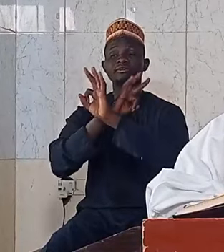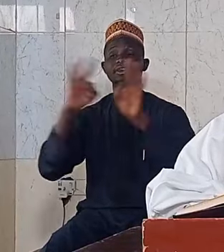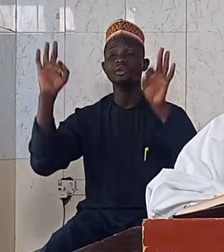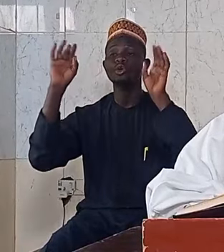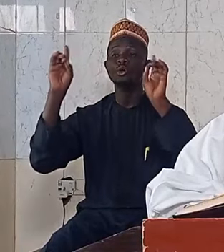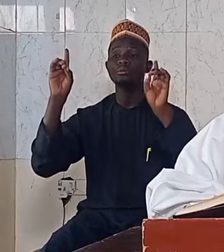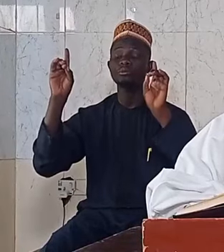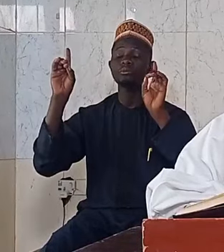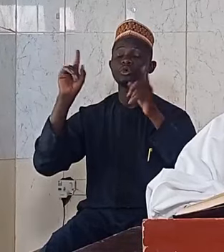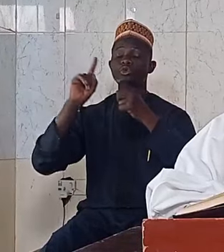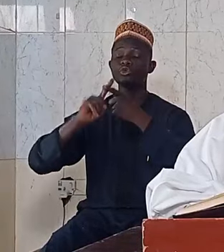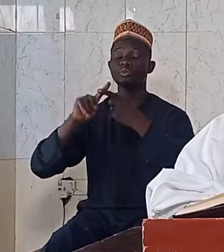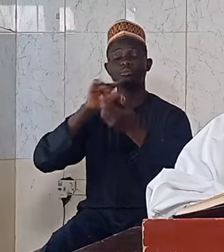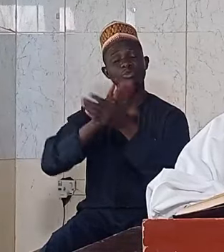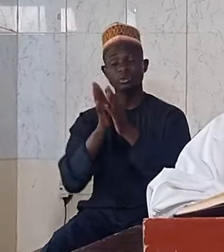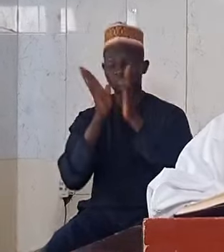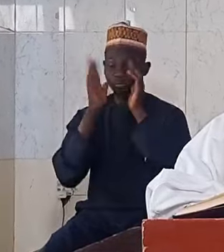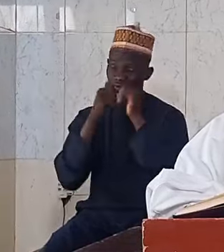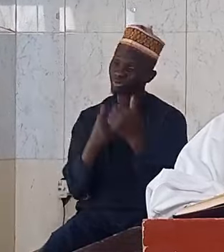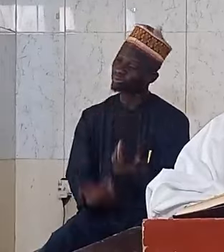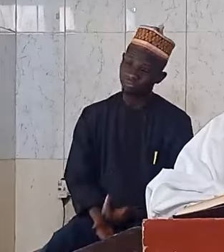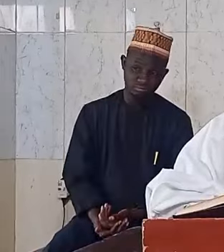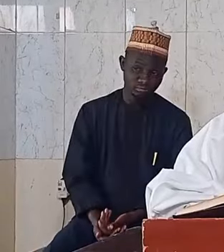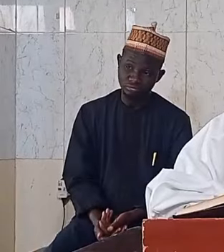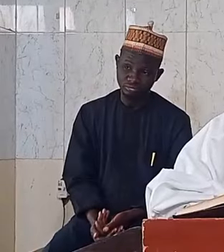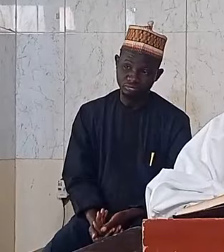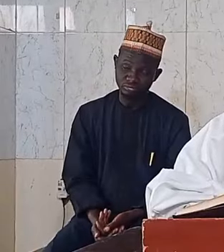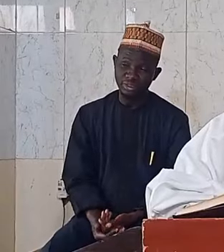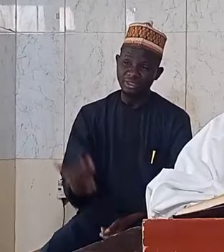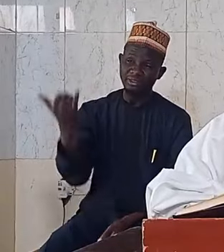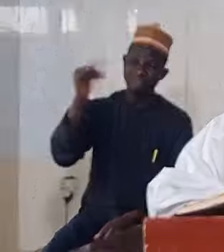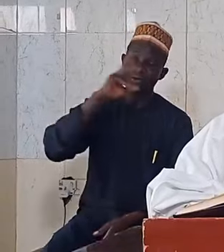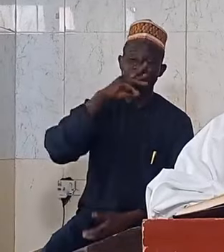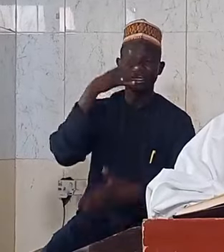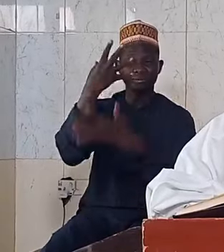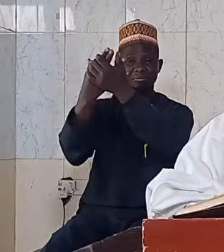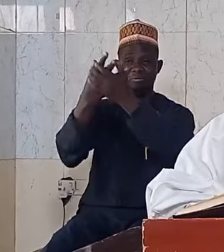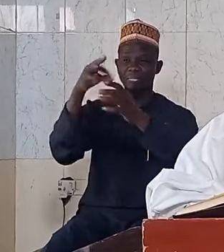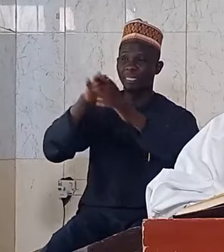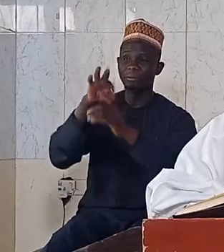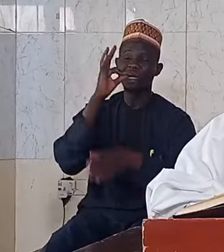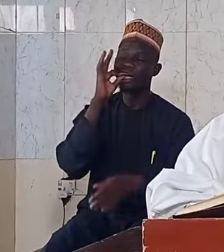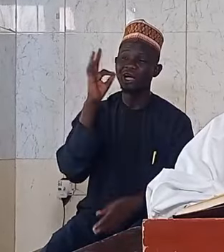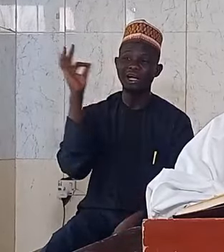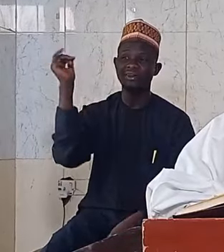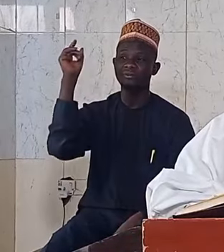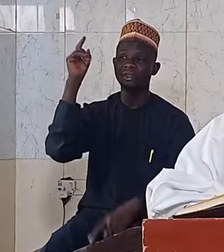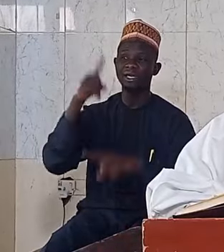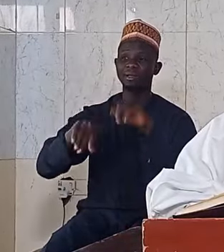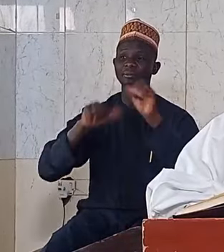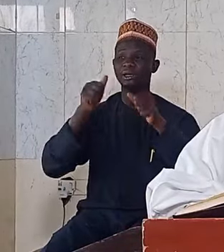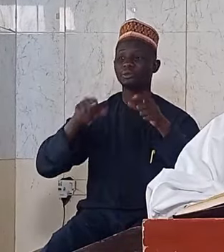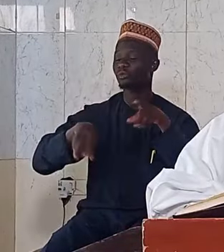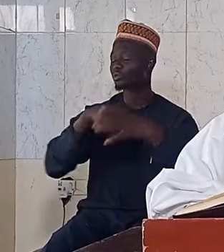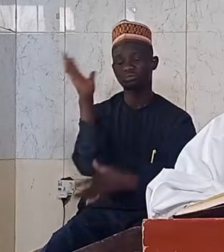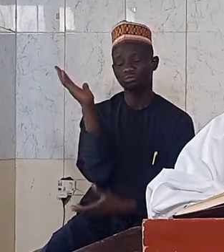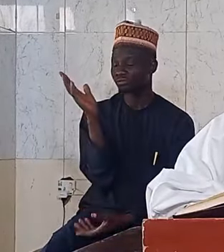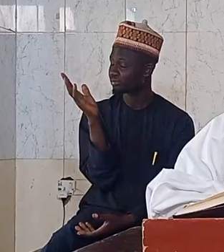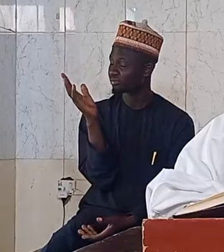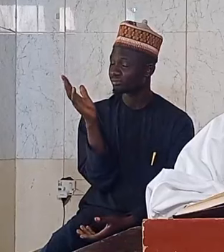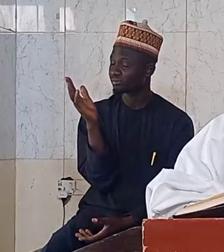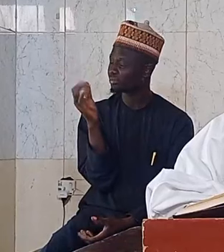a kaman irin su Al-Walid ibn Al-Walid daga cikin su daga cikin mata kuma akwai